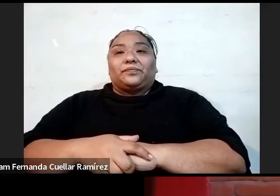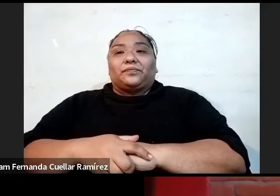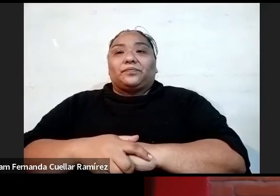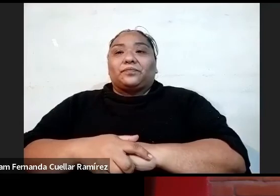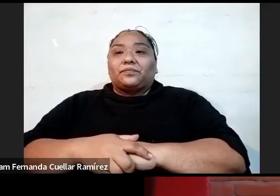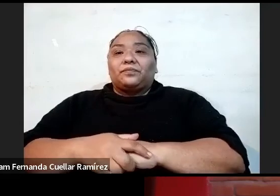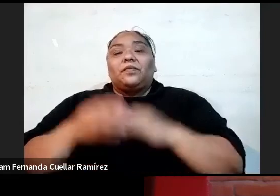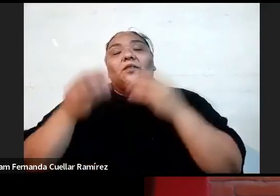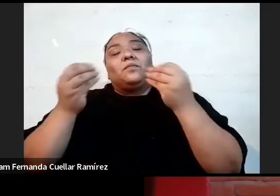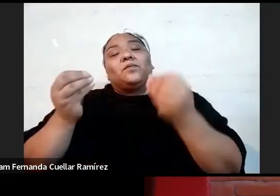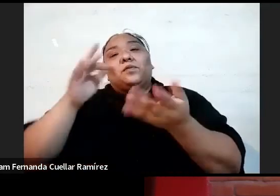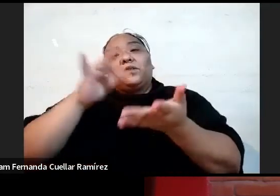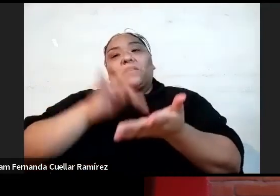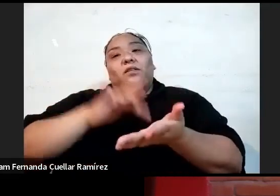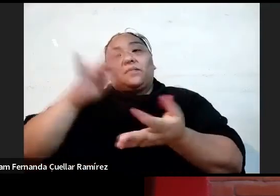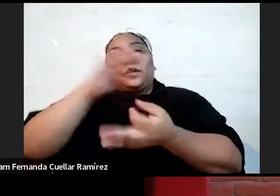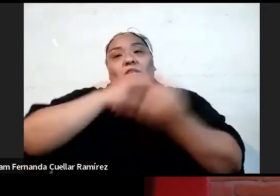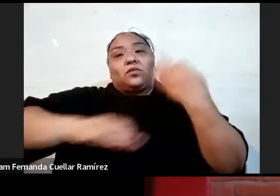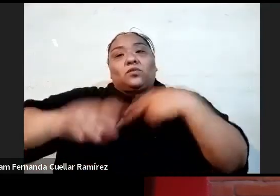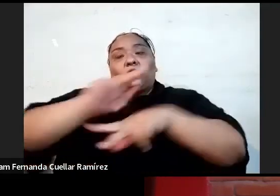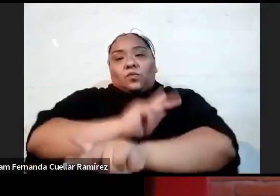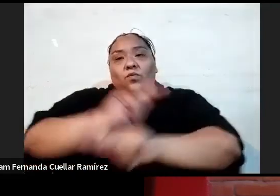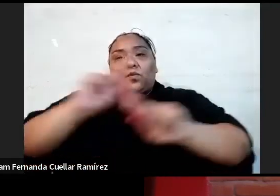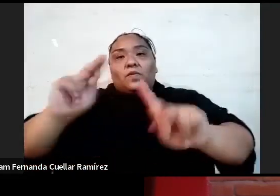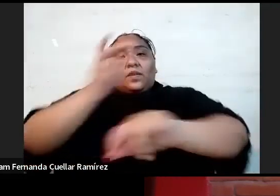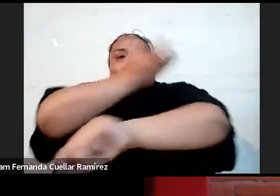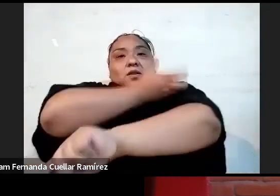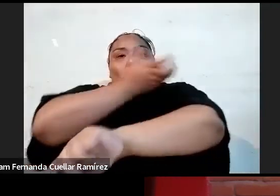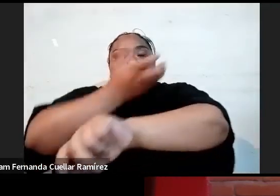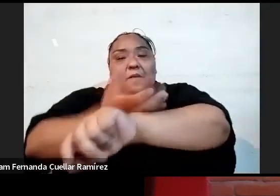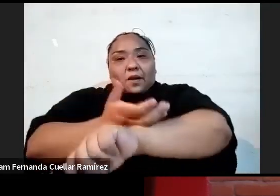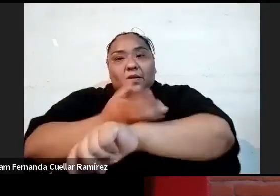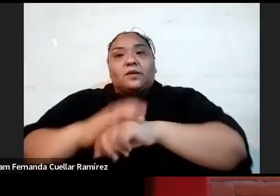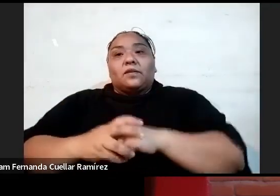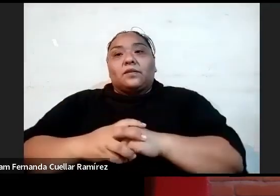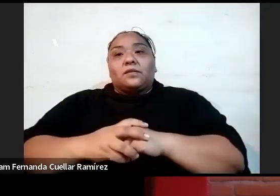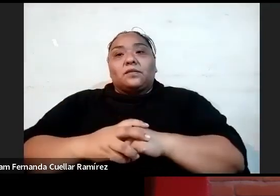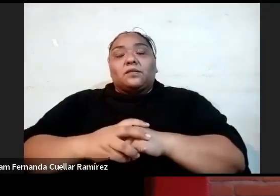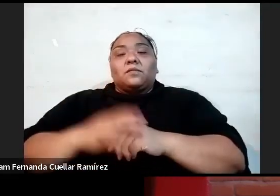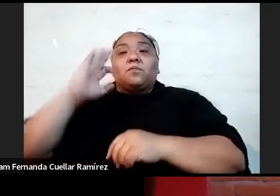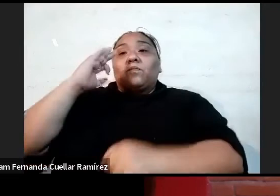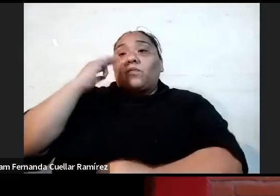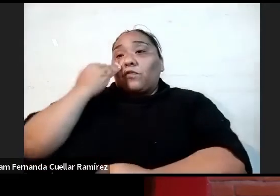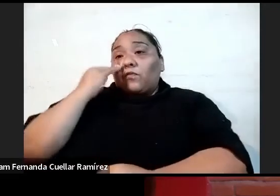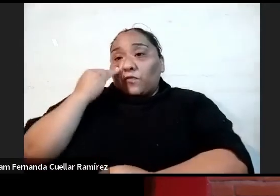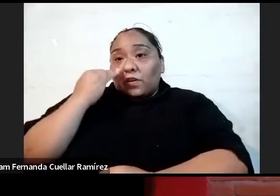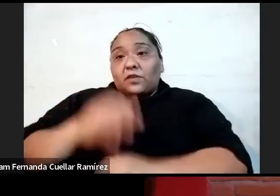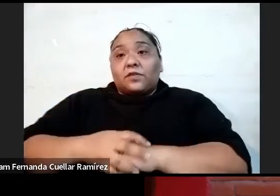Muchísimas gracias a todos los que nos acompañaron por Facebook.